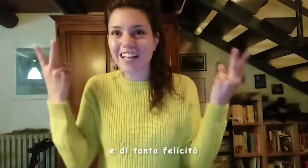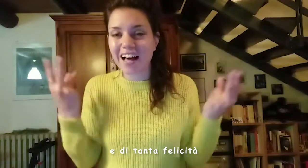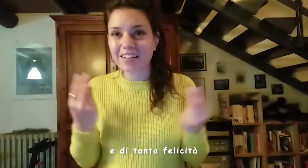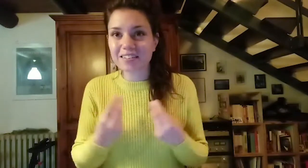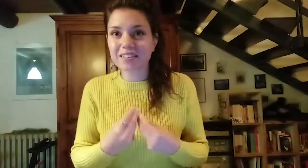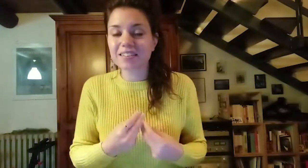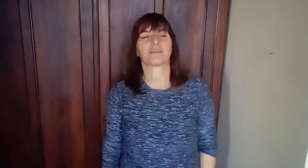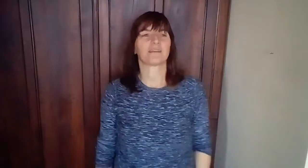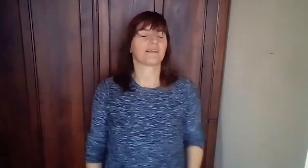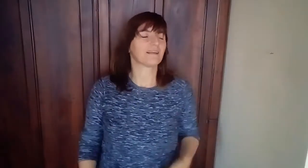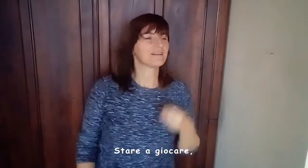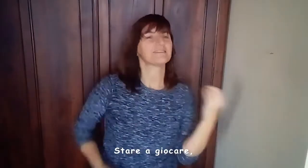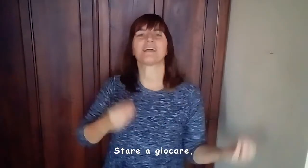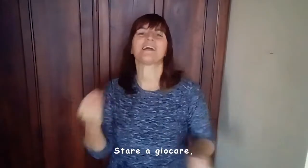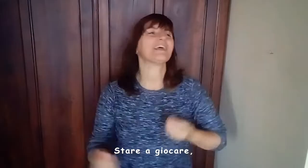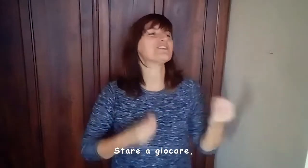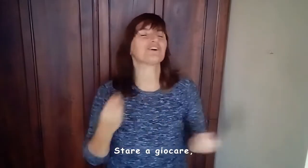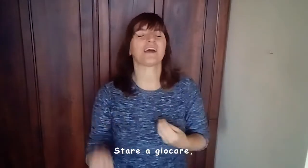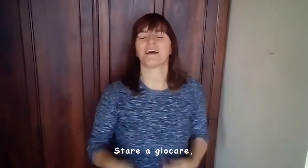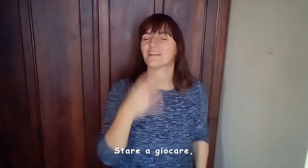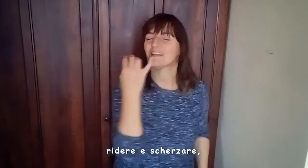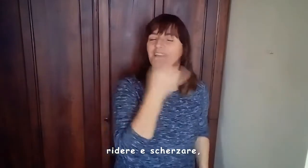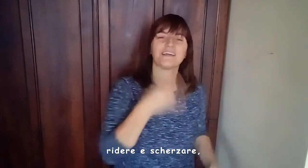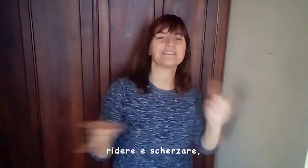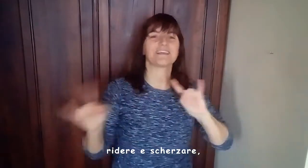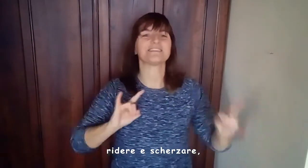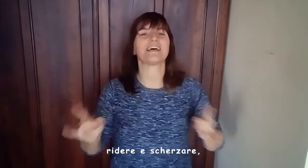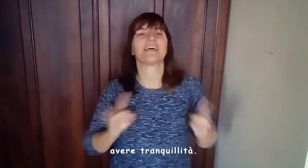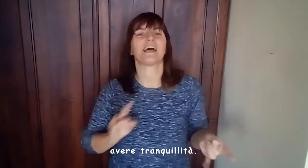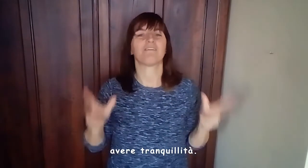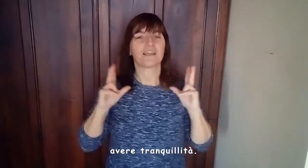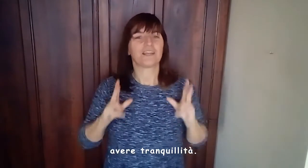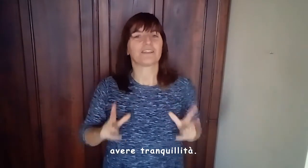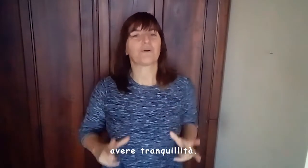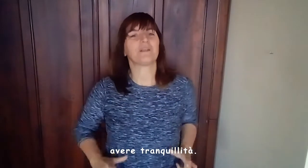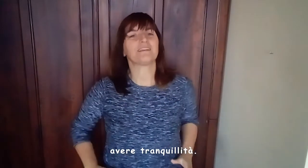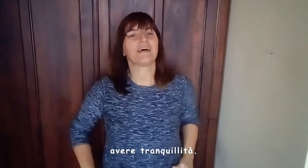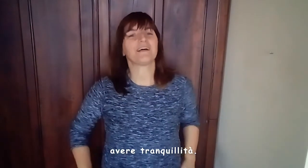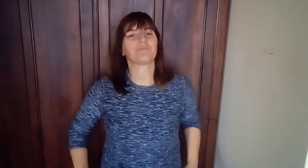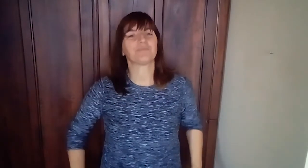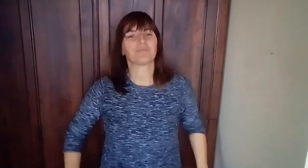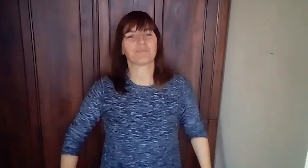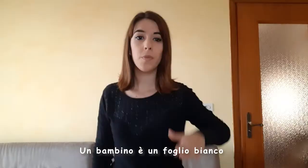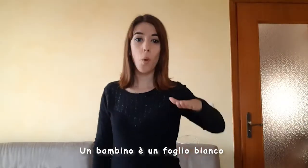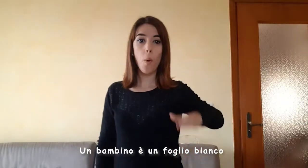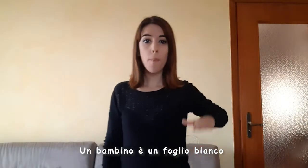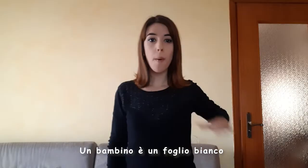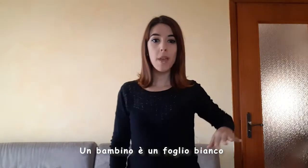felicità. Stare a giocare, ridere, scherzare, avere tranquillità. Un bambino un